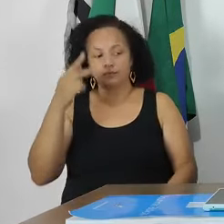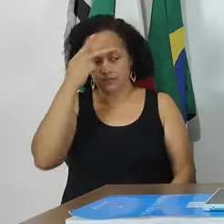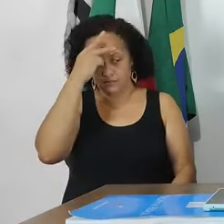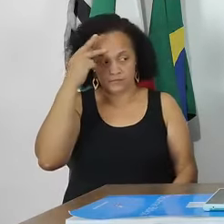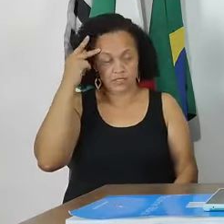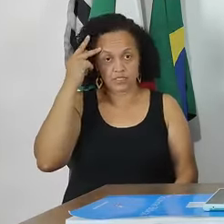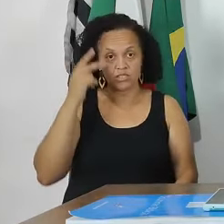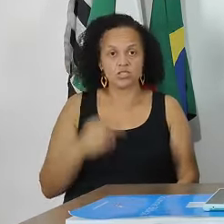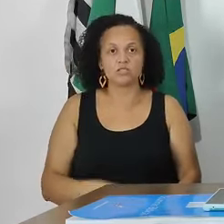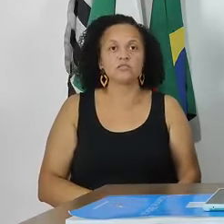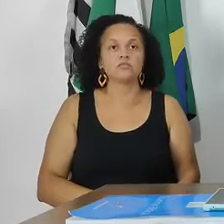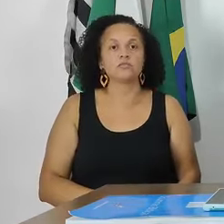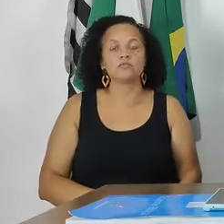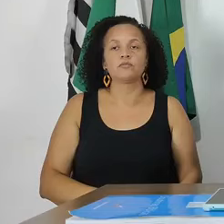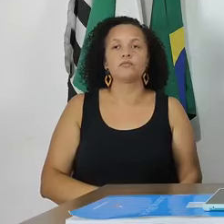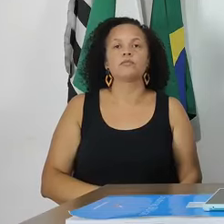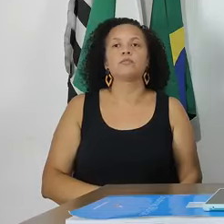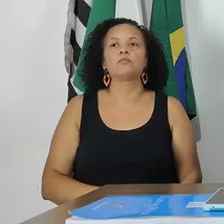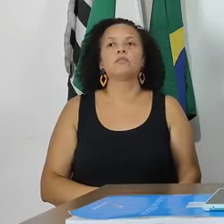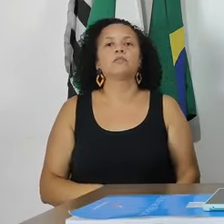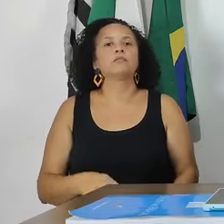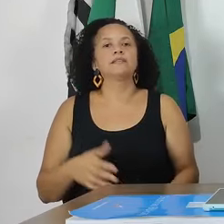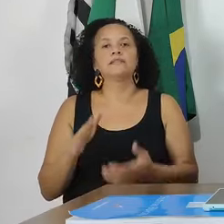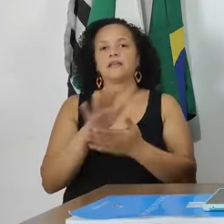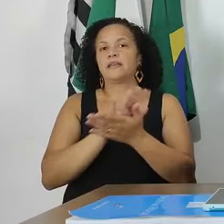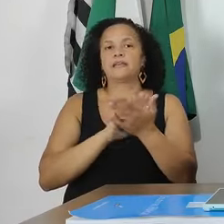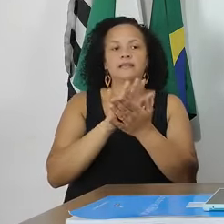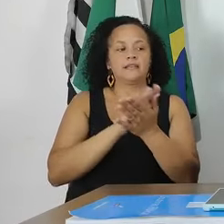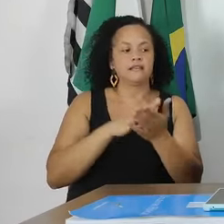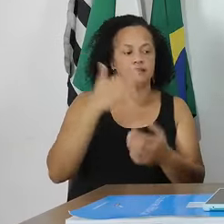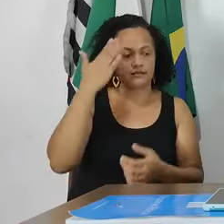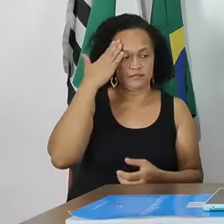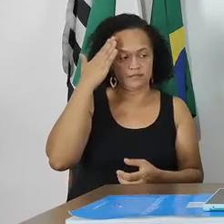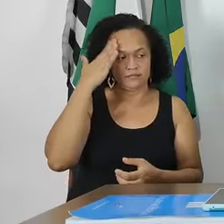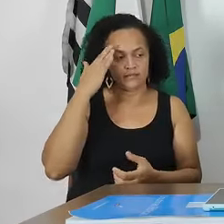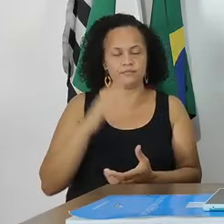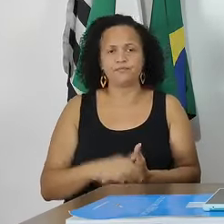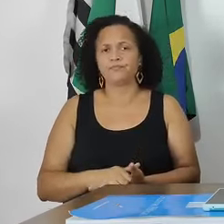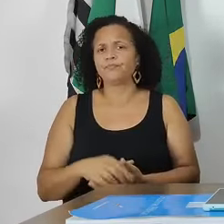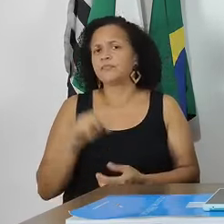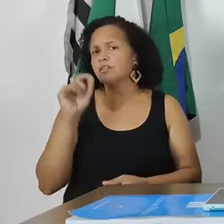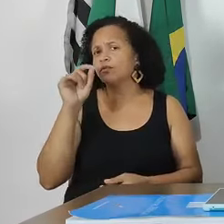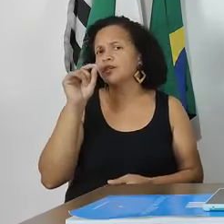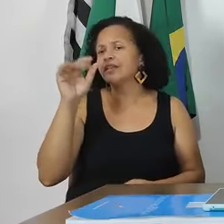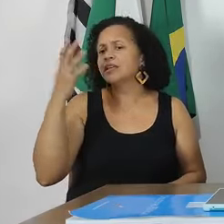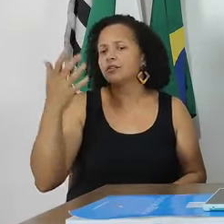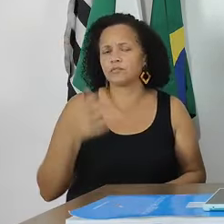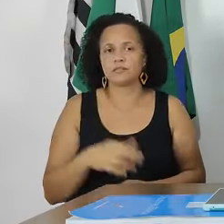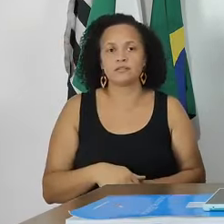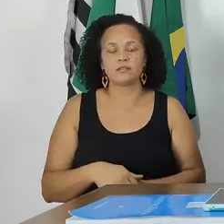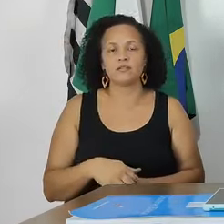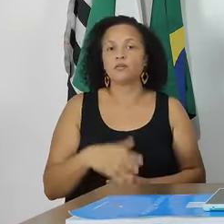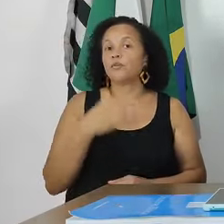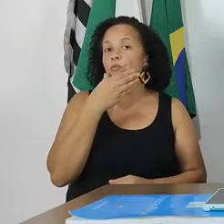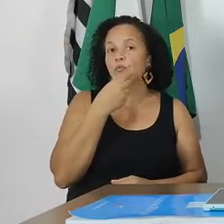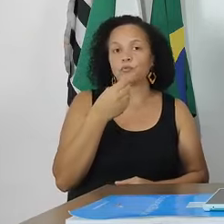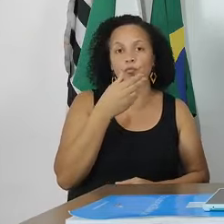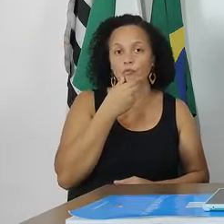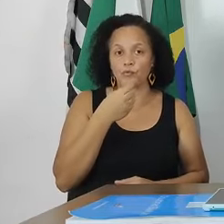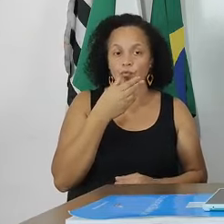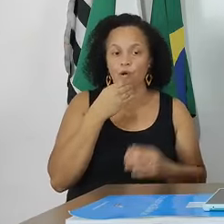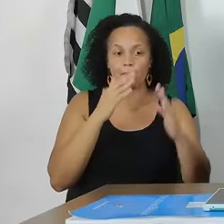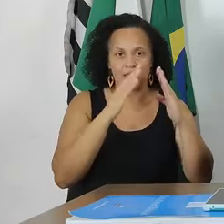vocês leiam o livro de Ruth, né? Então ele saiu de lá sem buscar a direção de